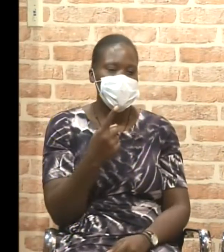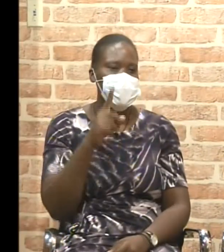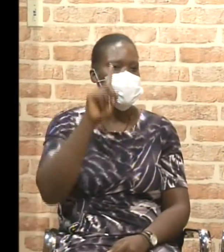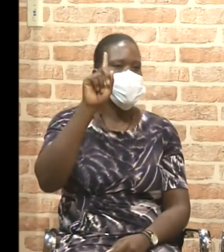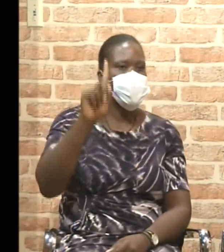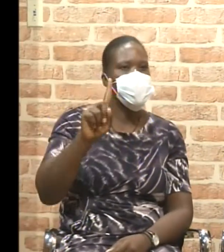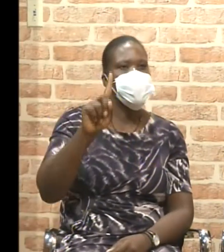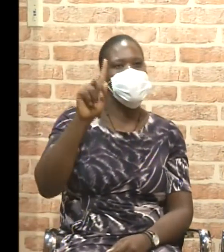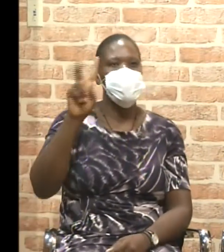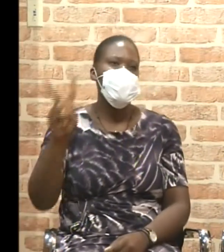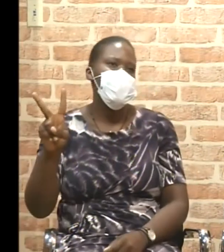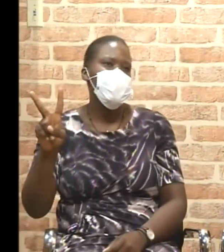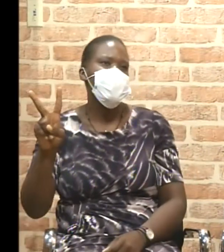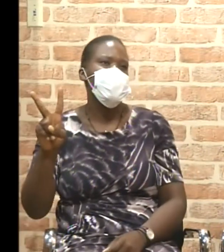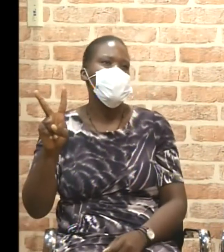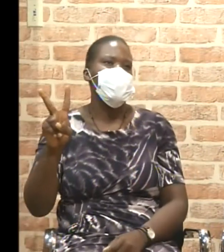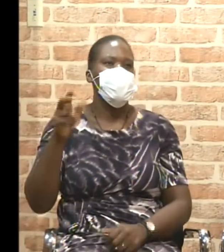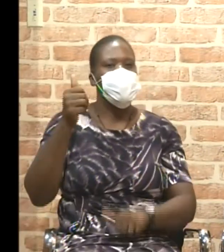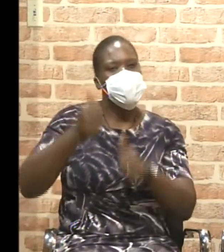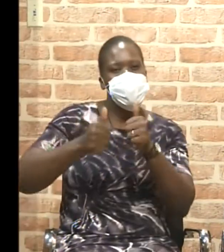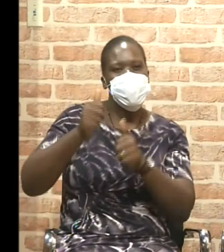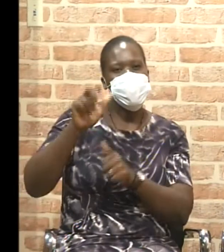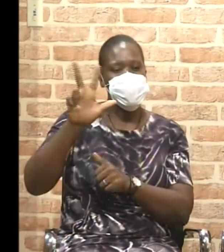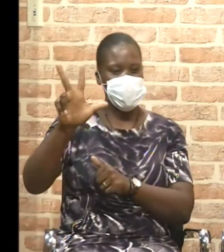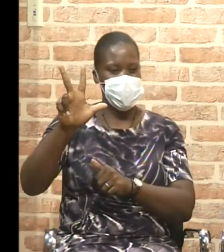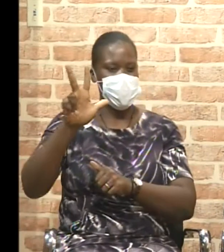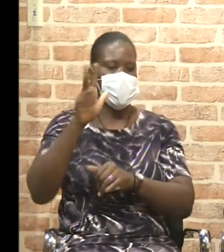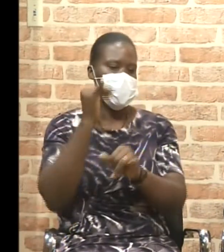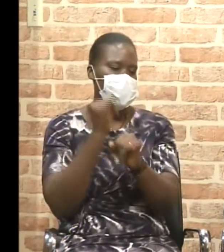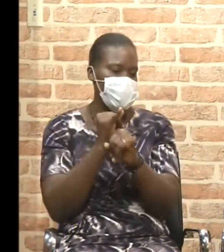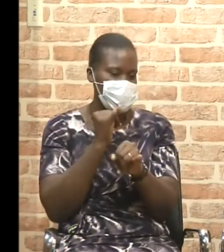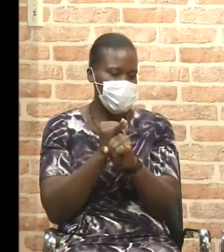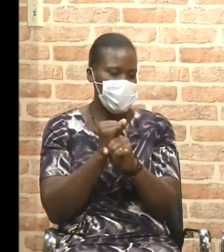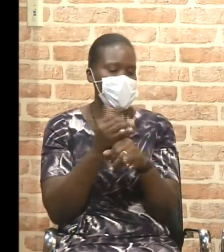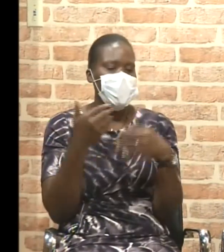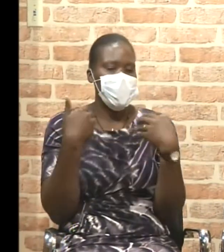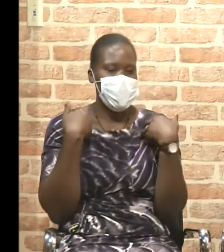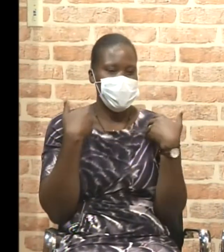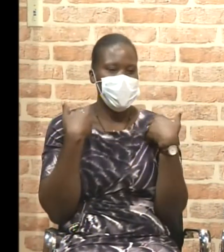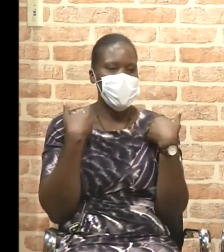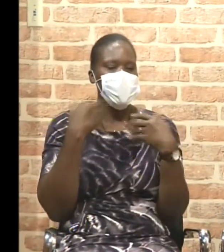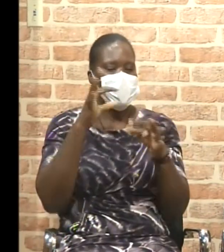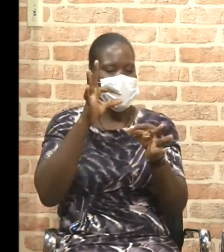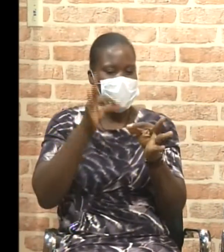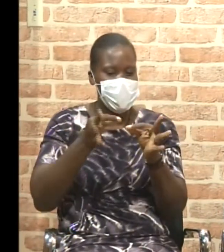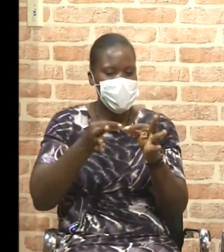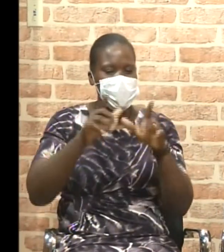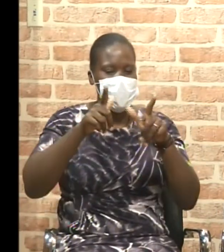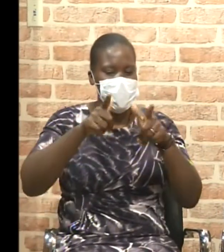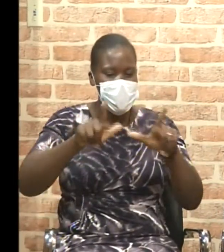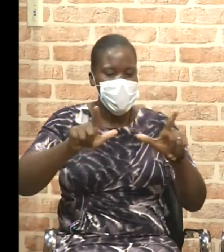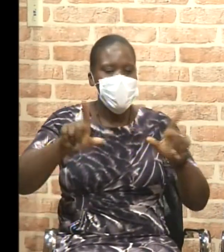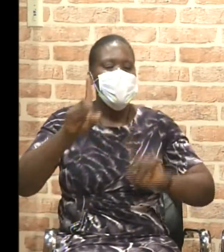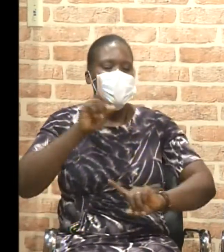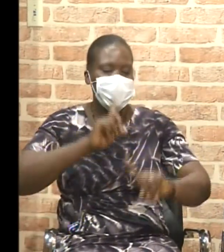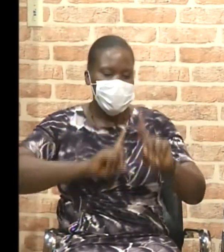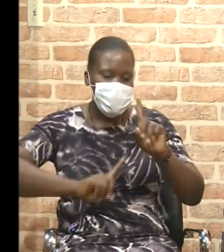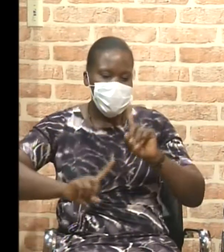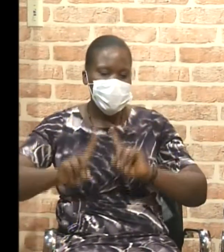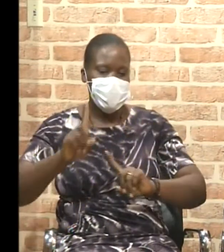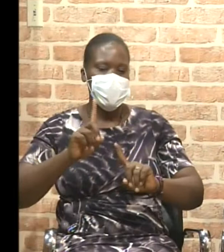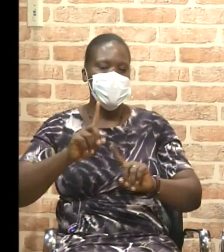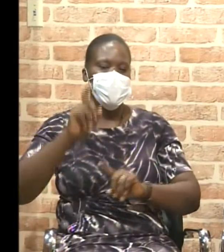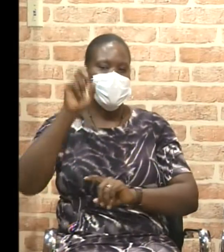deux institutions, au moins, ils ont gagné un interprète en langue des signes qui va permettre que au moins, ils ont venu au besoin de monde